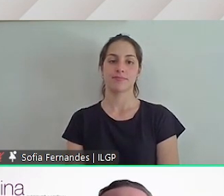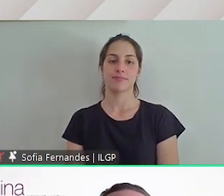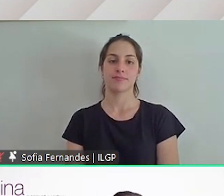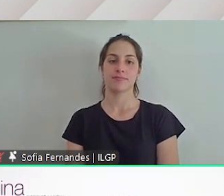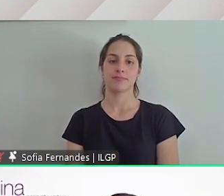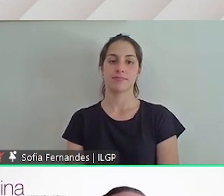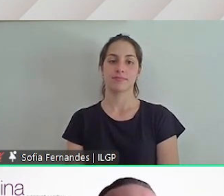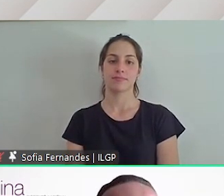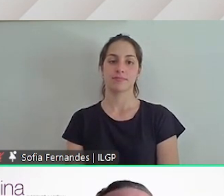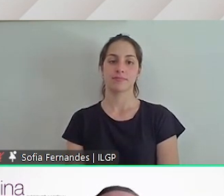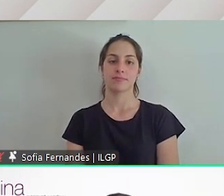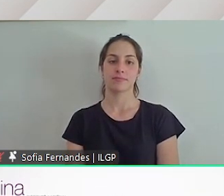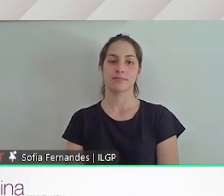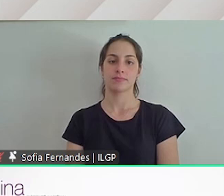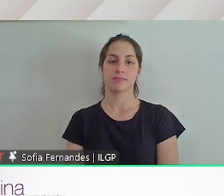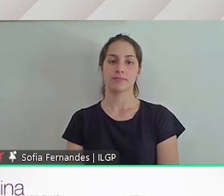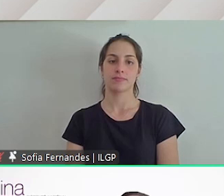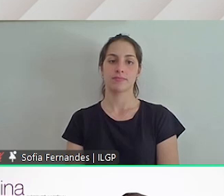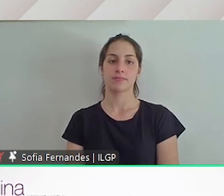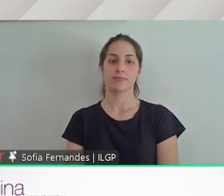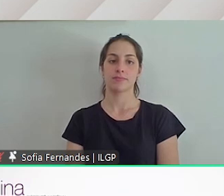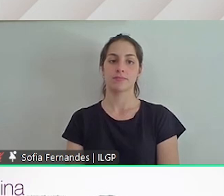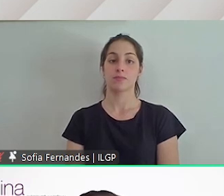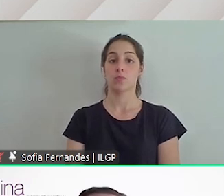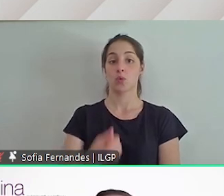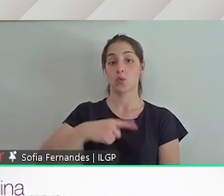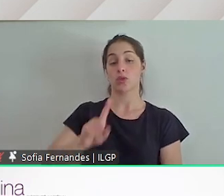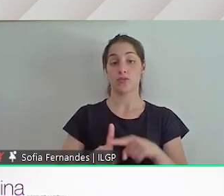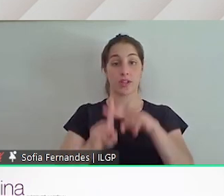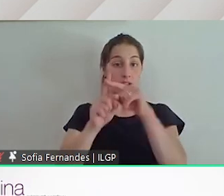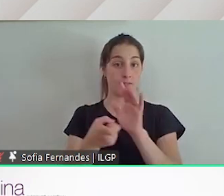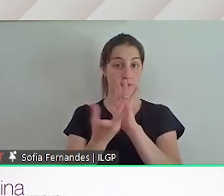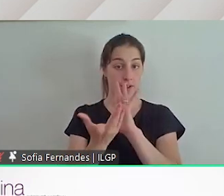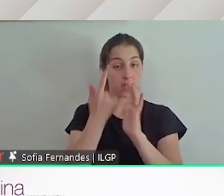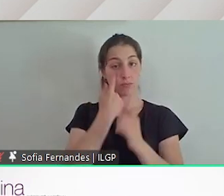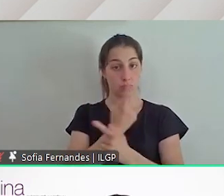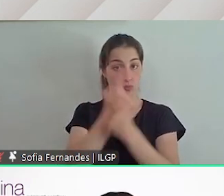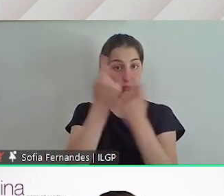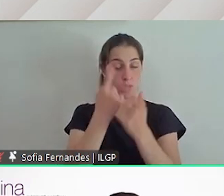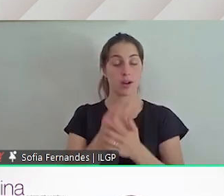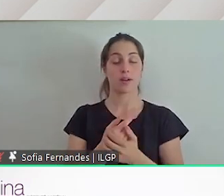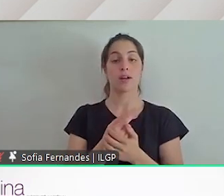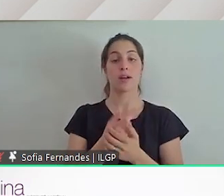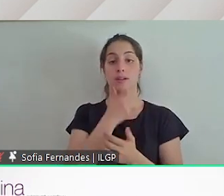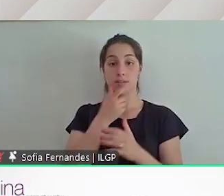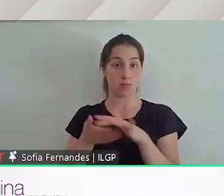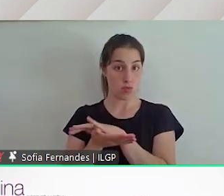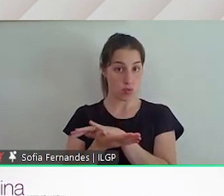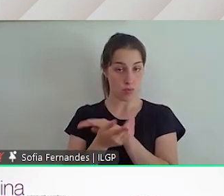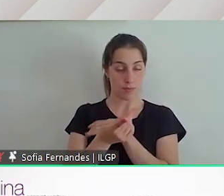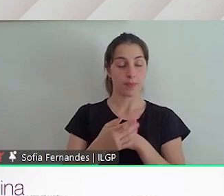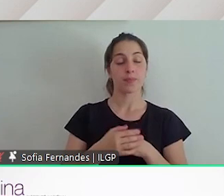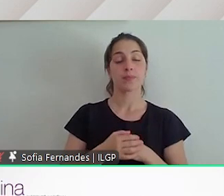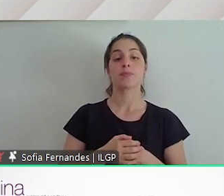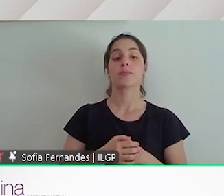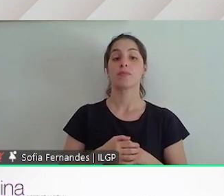Apresentamos, mas pronto, já vai abrir. Apresentamos um conjunto de vantagens para os nossos alumni. A título